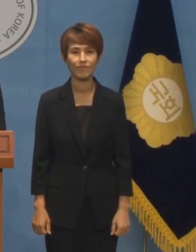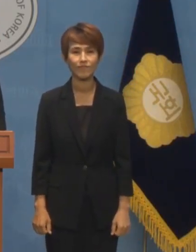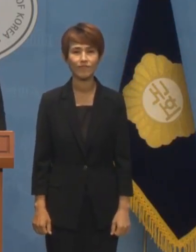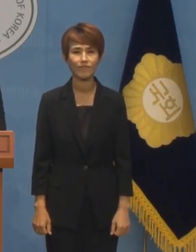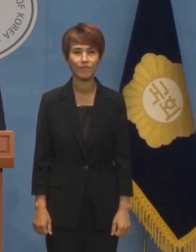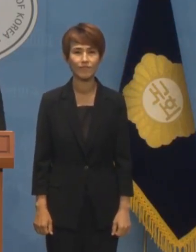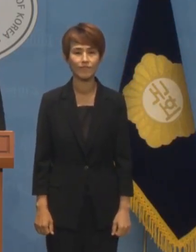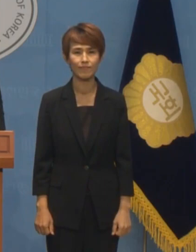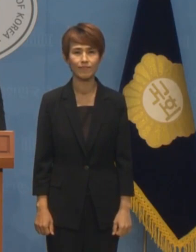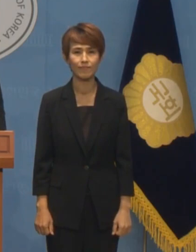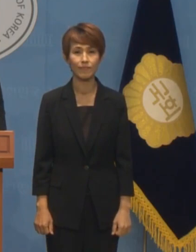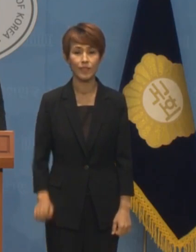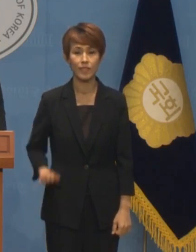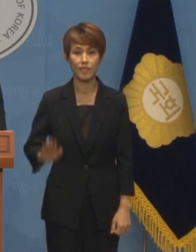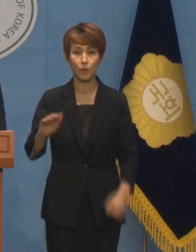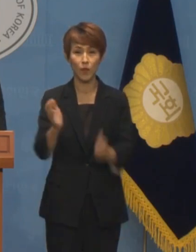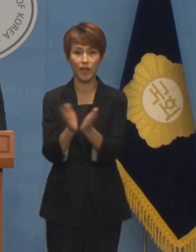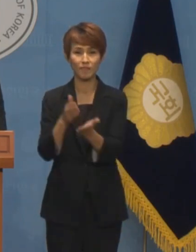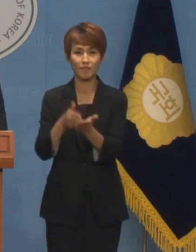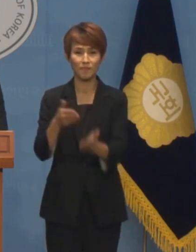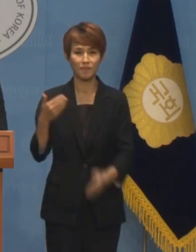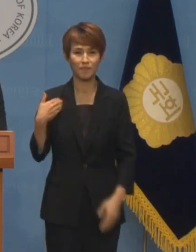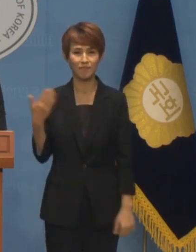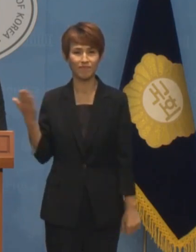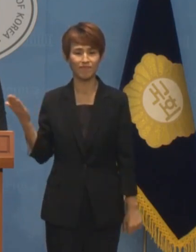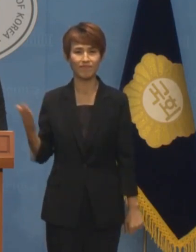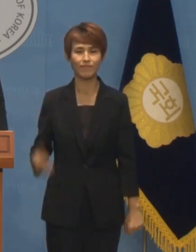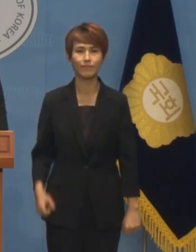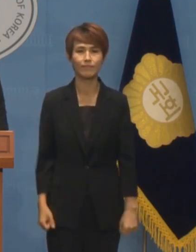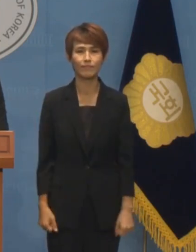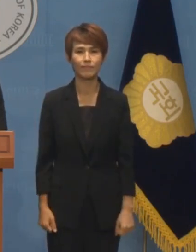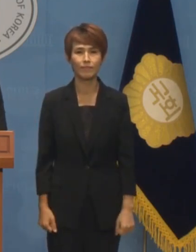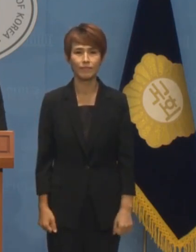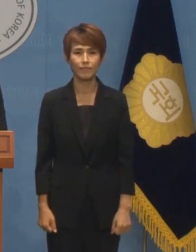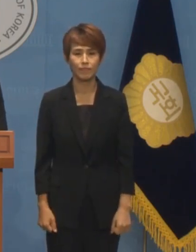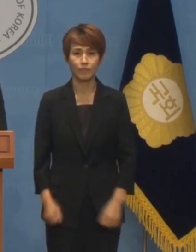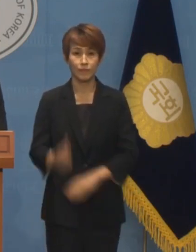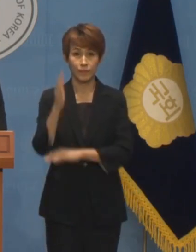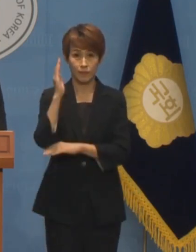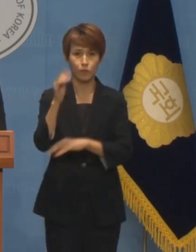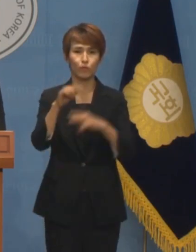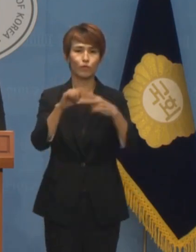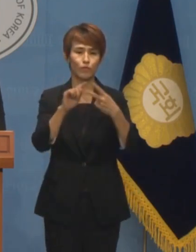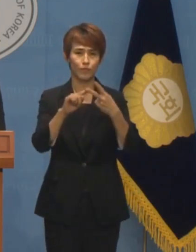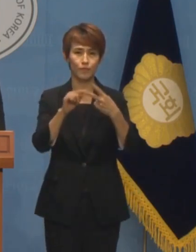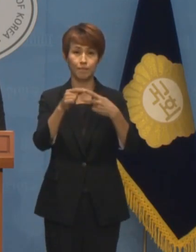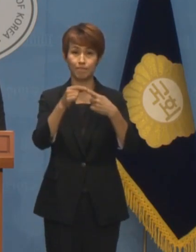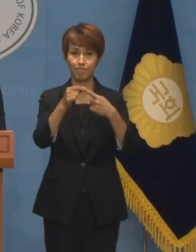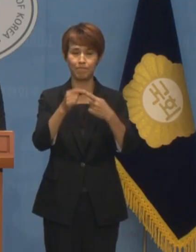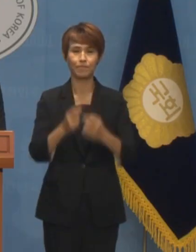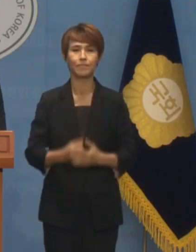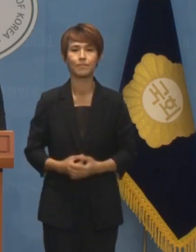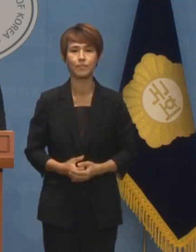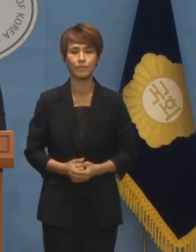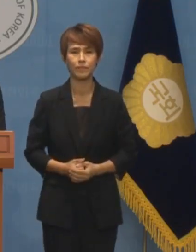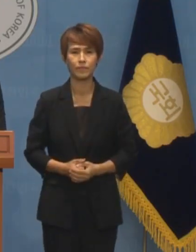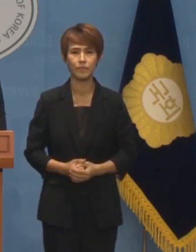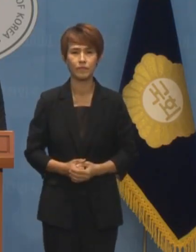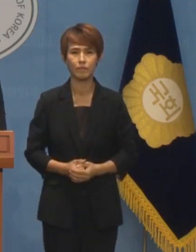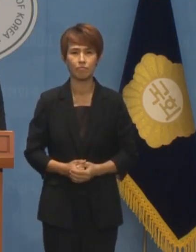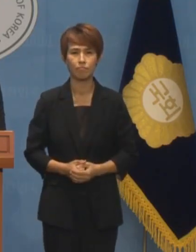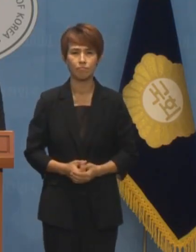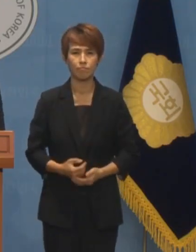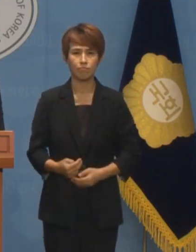예, 시작하겠습니다. 진보당 대변인 홍성규입니다. 두 가지 말씀드리겠습니다. 첫 번째입니다.